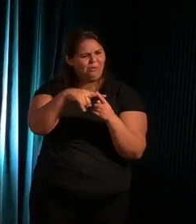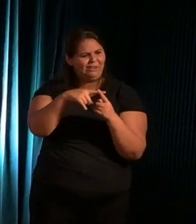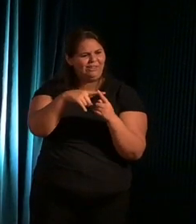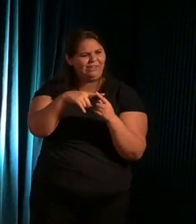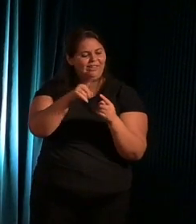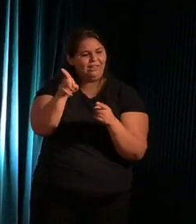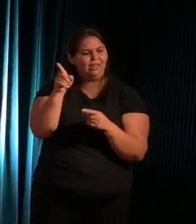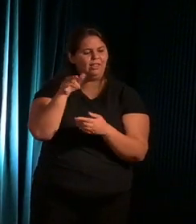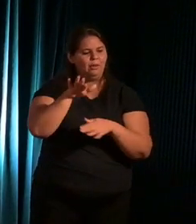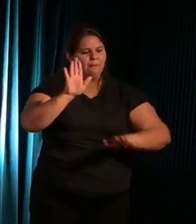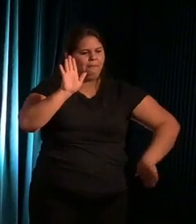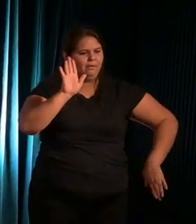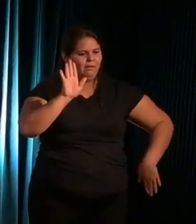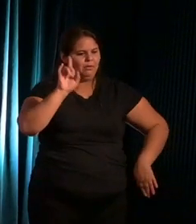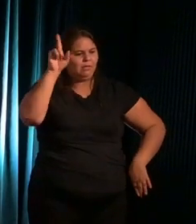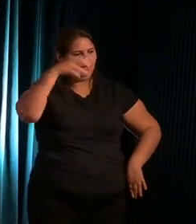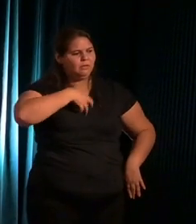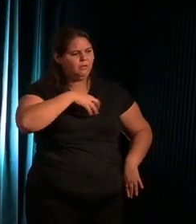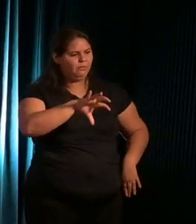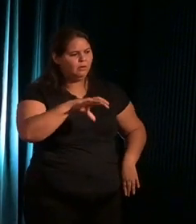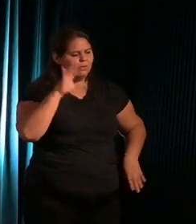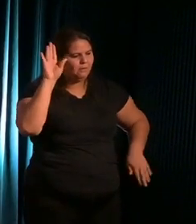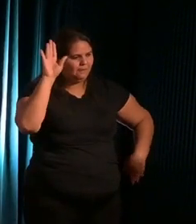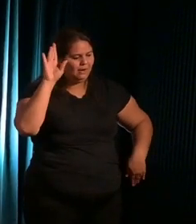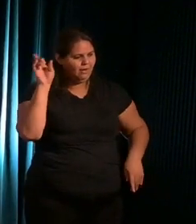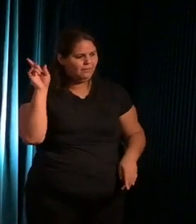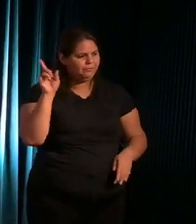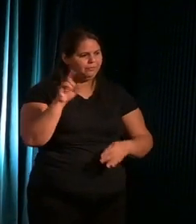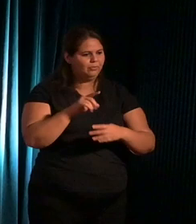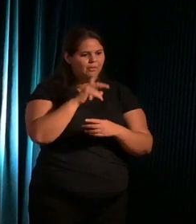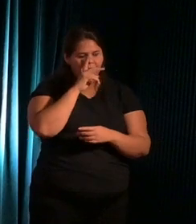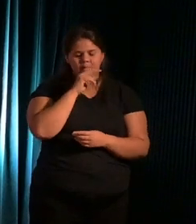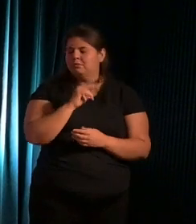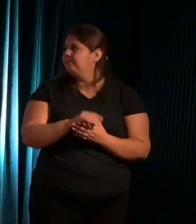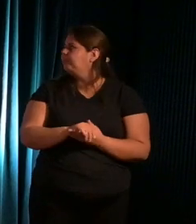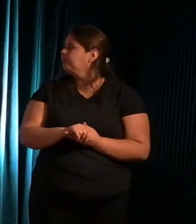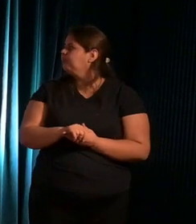na praia lá de Salvador, Piatã,